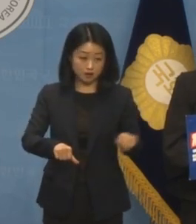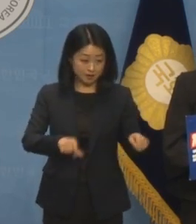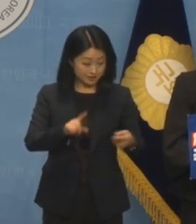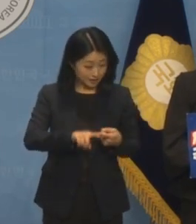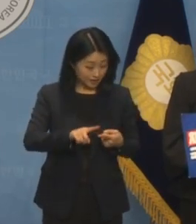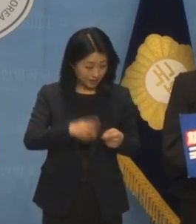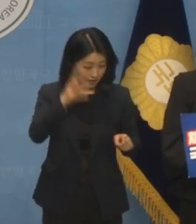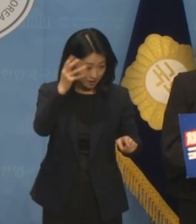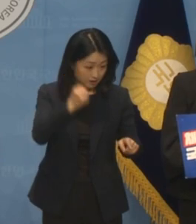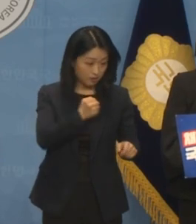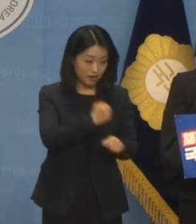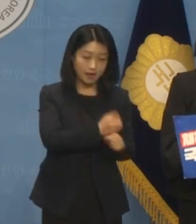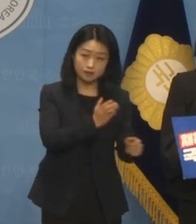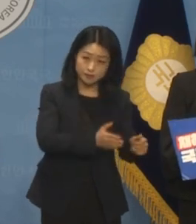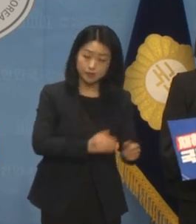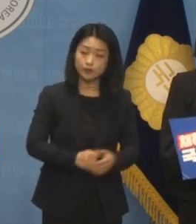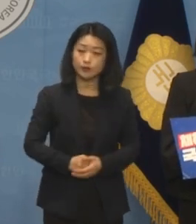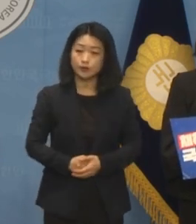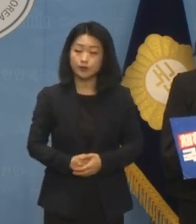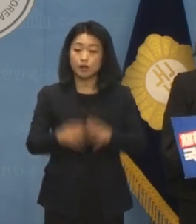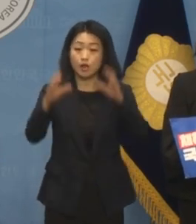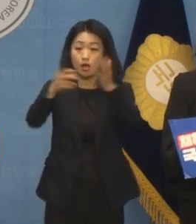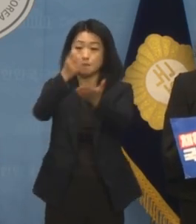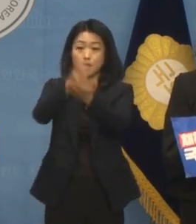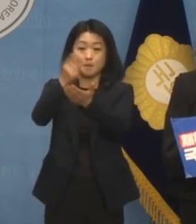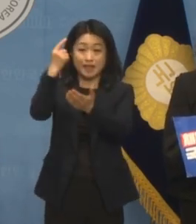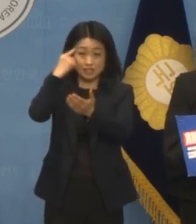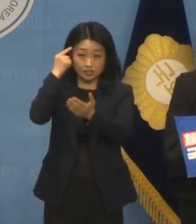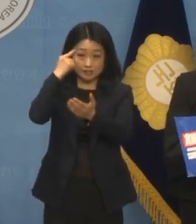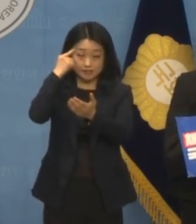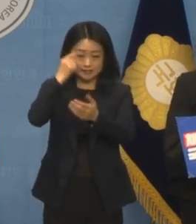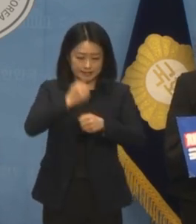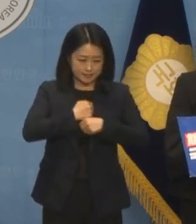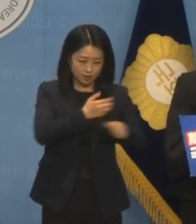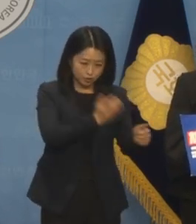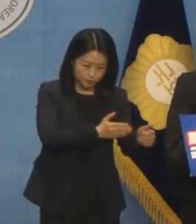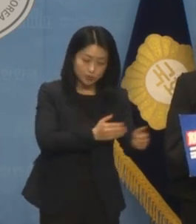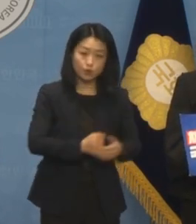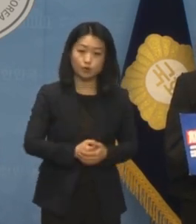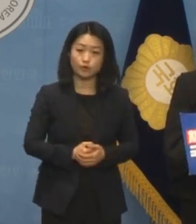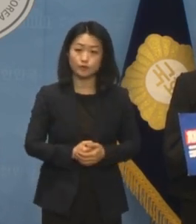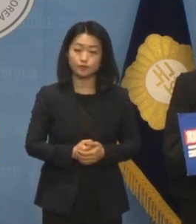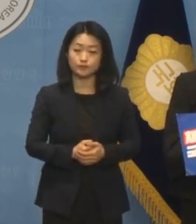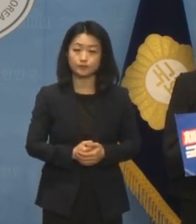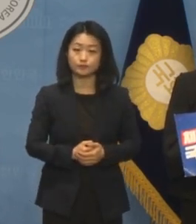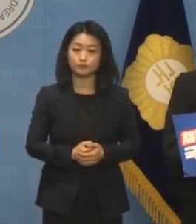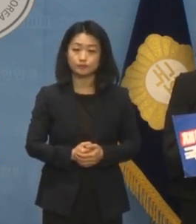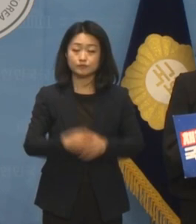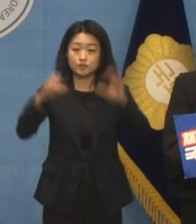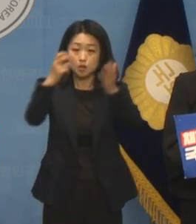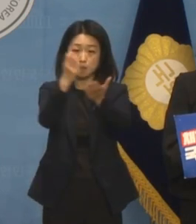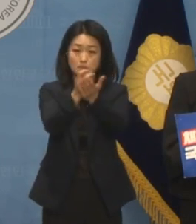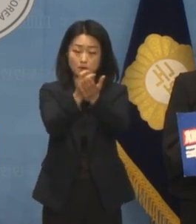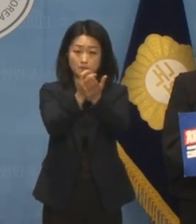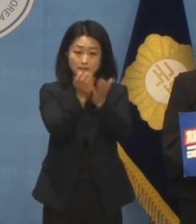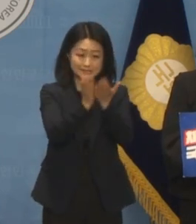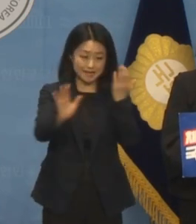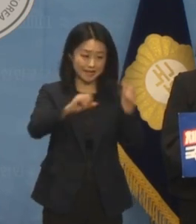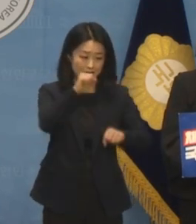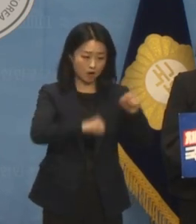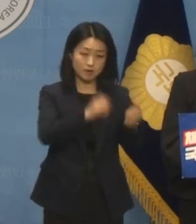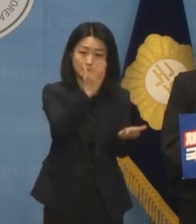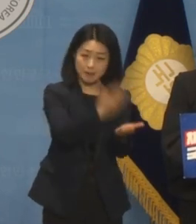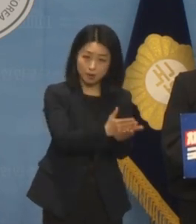국민들에 대한 협박입니다. 헌법 정신에 반하는 행위입니다. 위헌적 행위 당장 중단하고